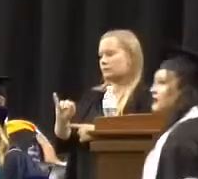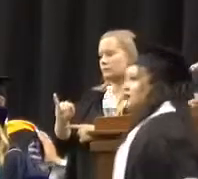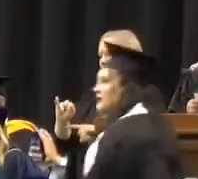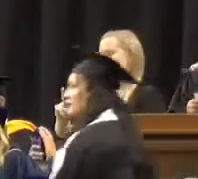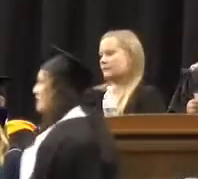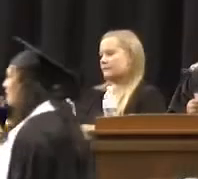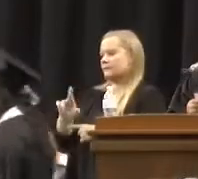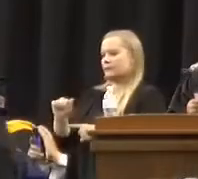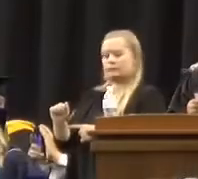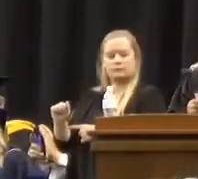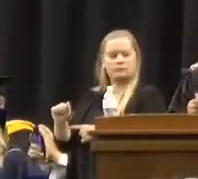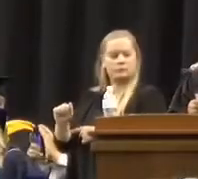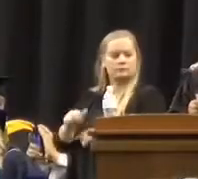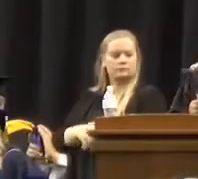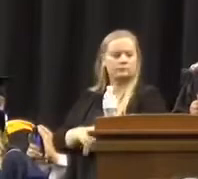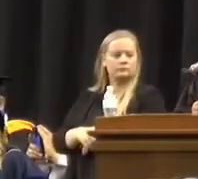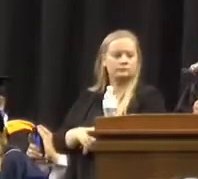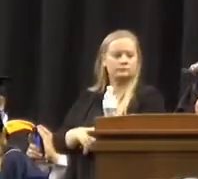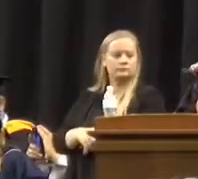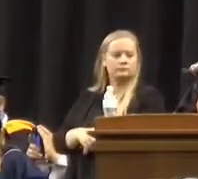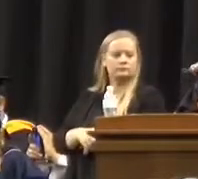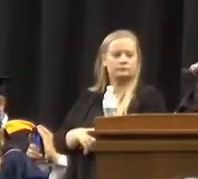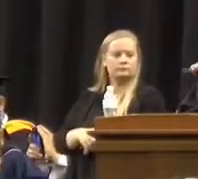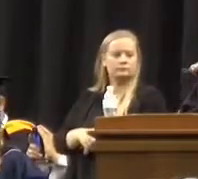Michelle Yiyi Rivera.